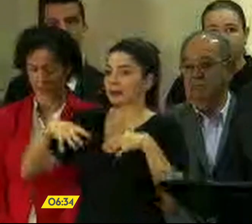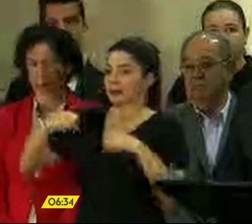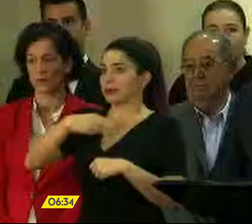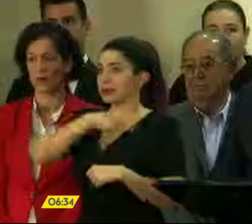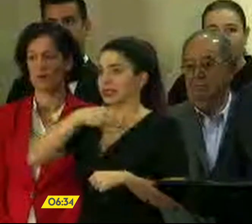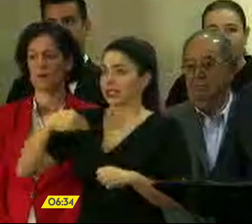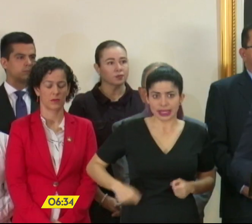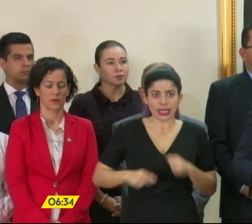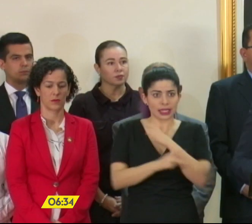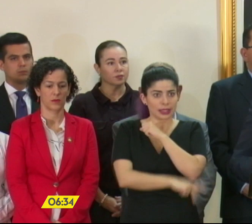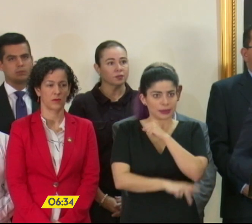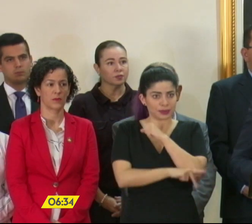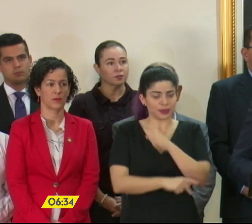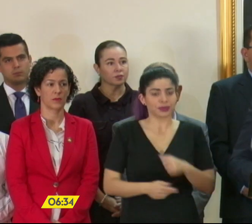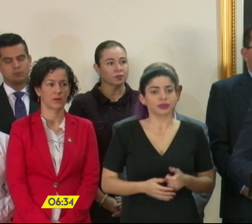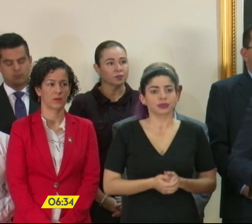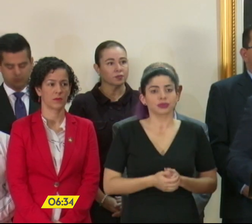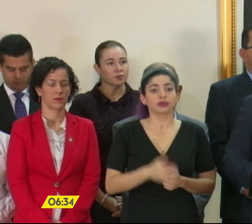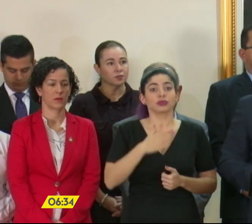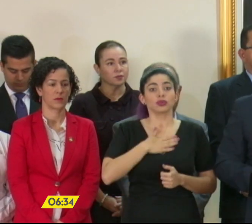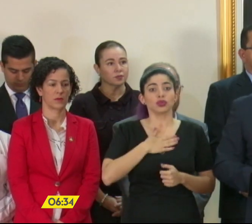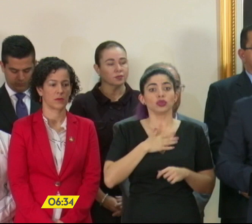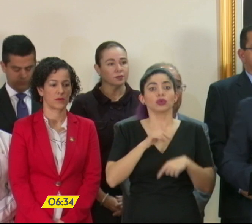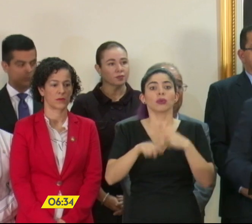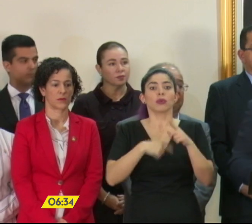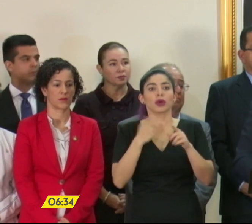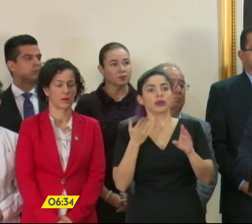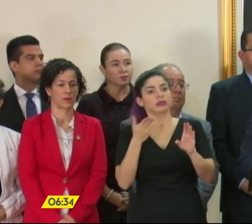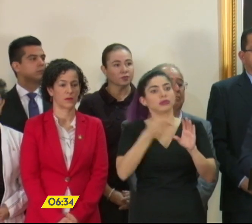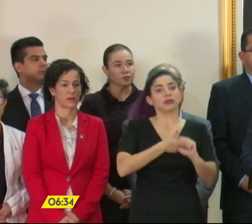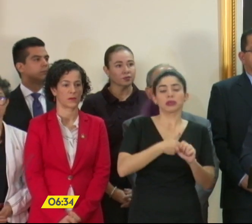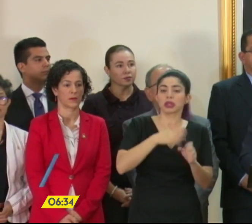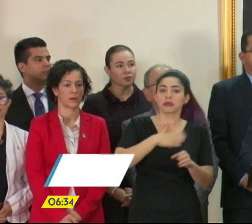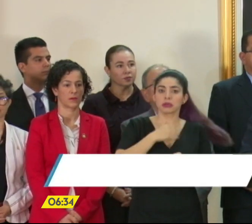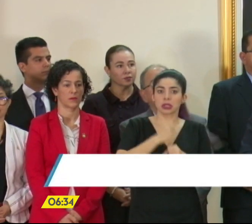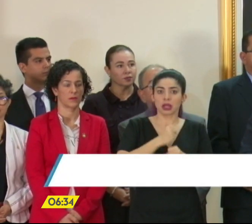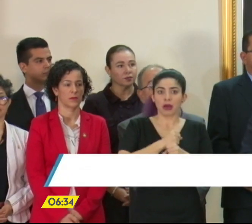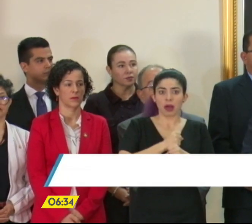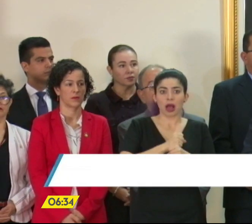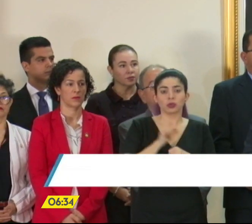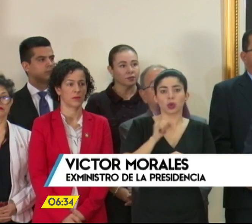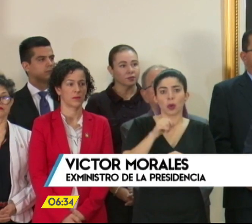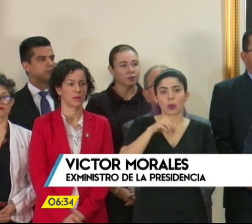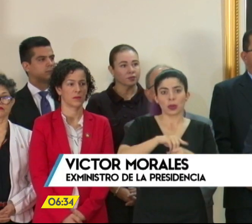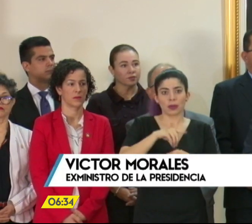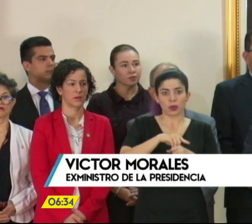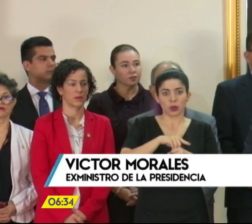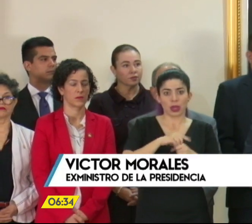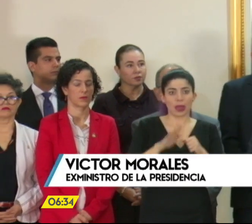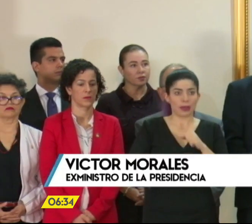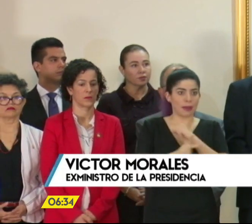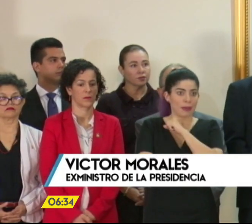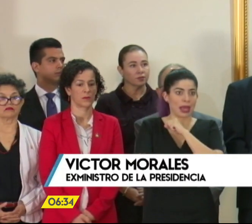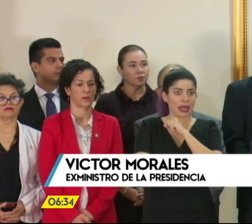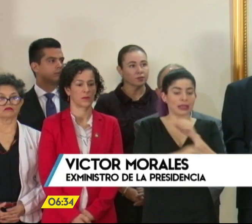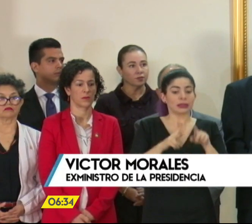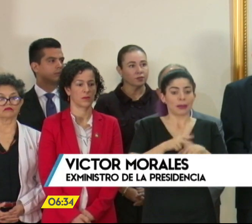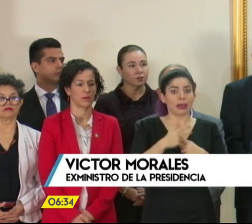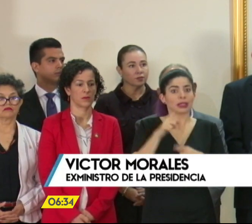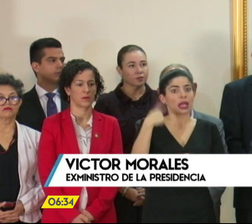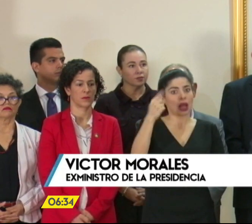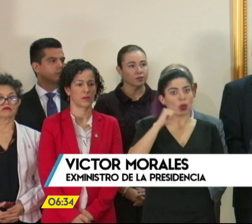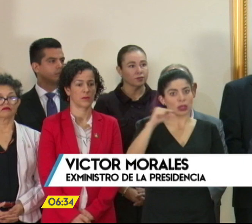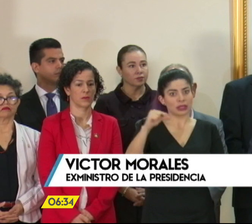partir del lunes. Me incorporaré a mis funciones como diputado de la República a partir de la